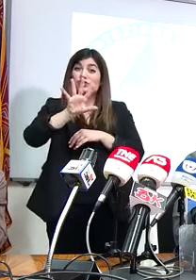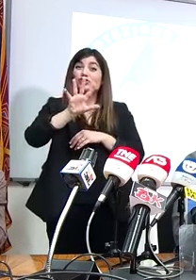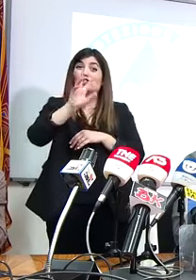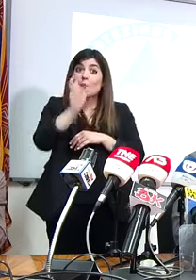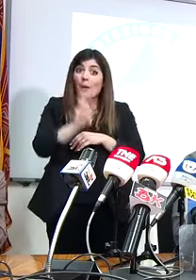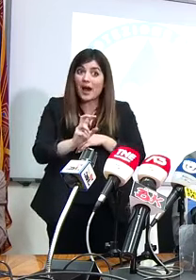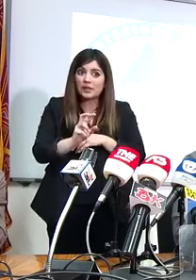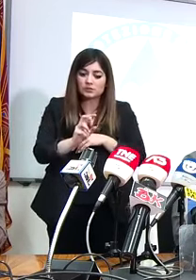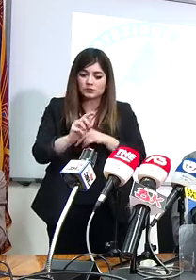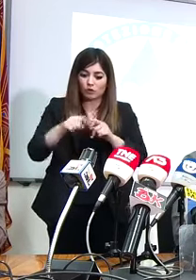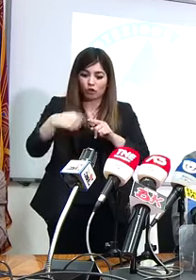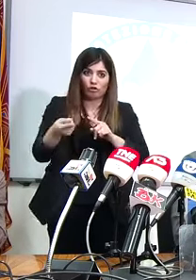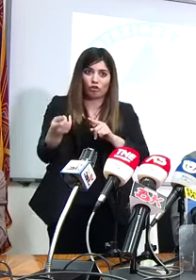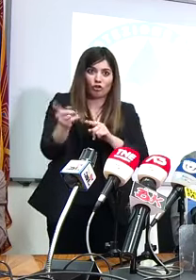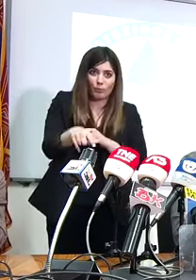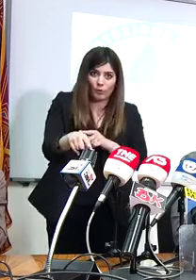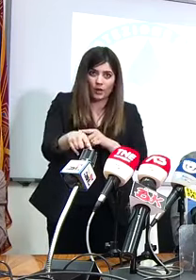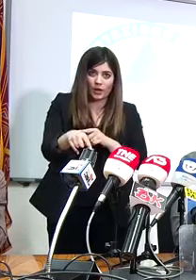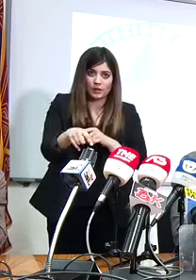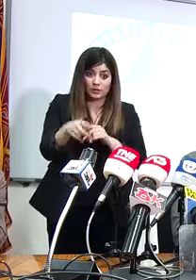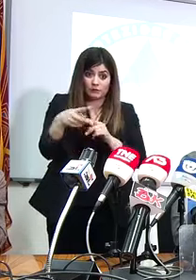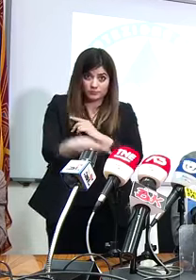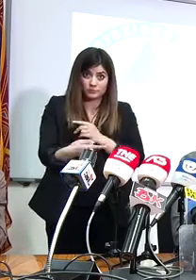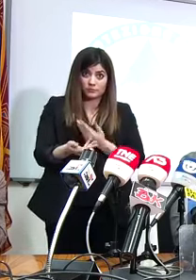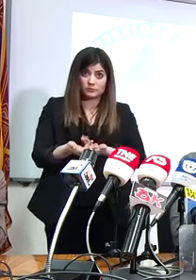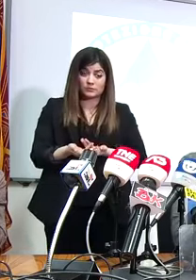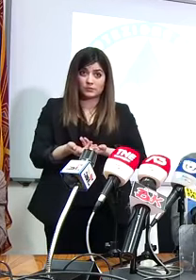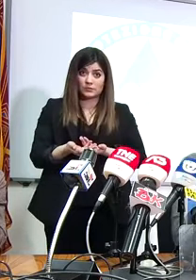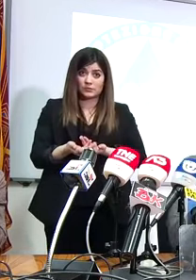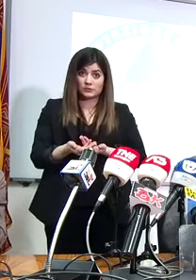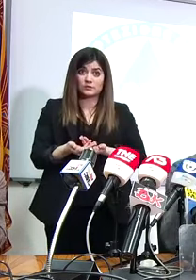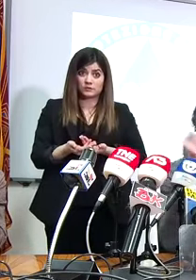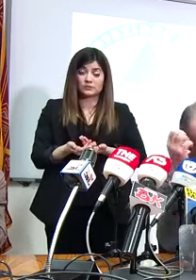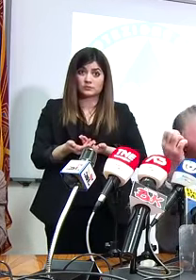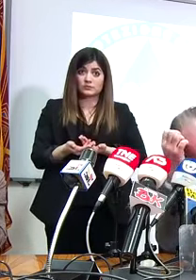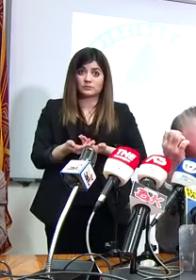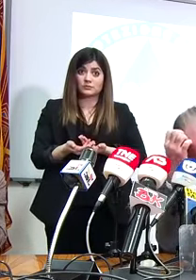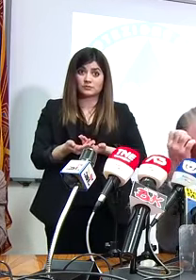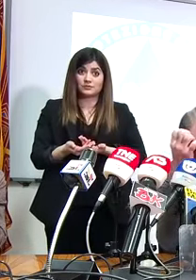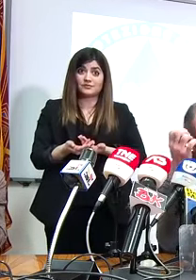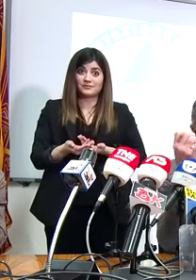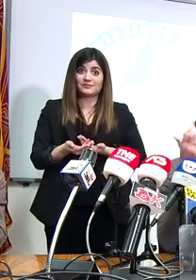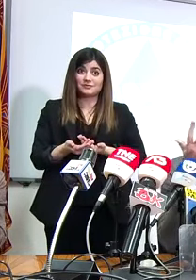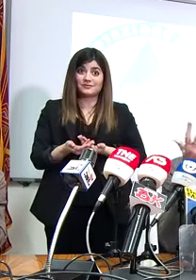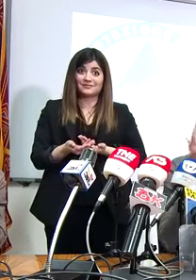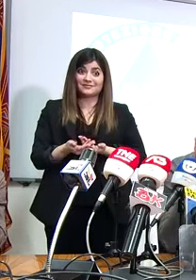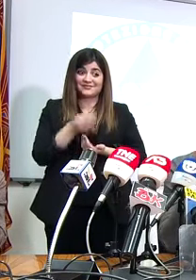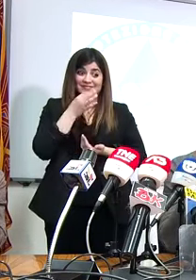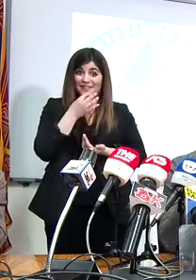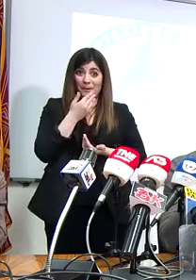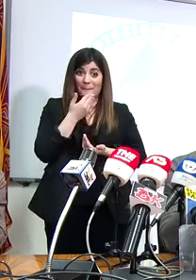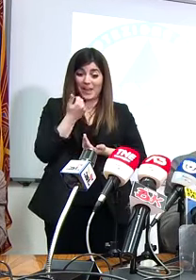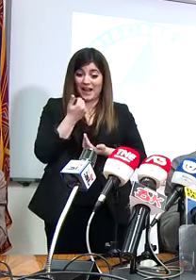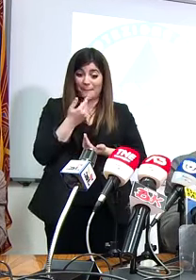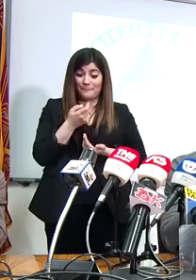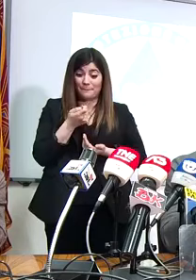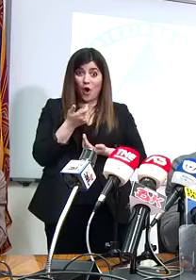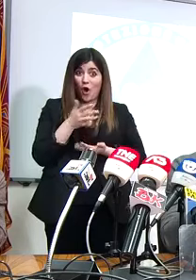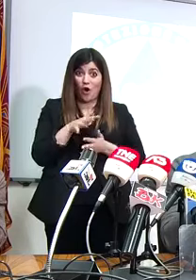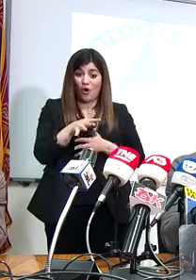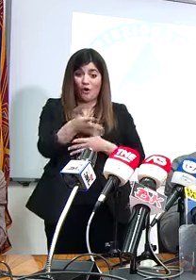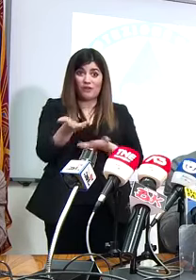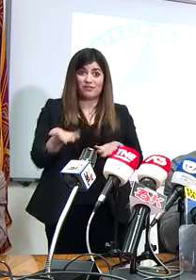se ci togliete i festivi e prefestivi è un po di fuffa attorno non è che c'era sono tanti giorni di operatività piena